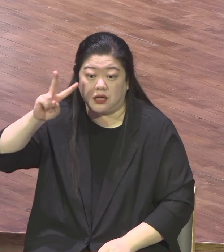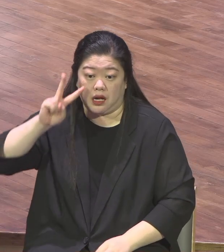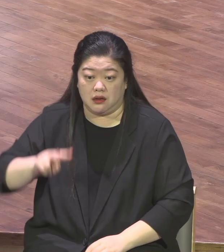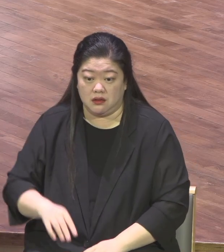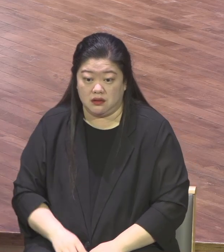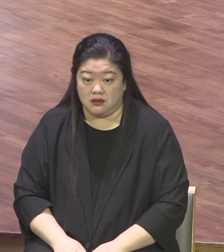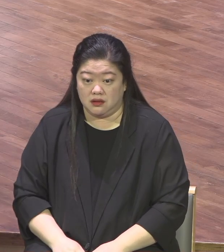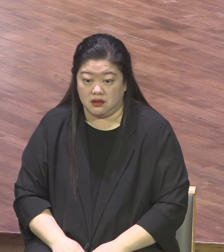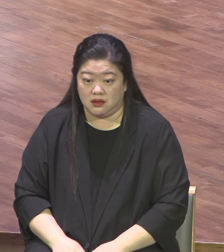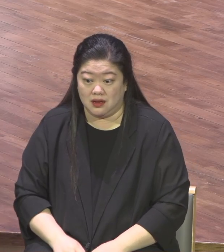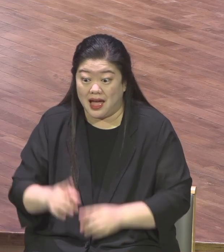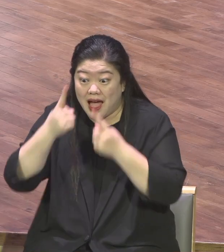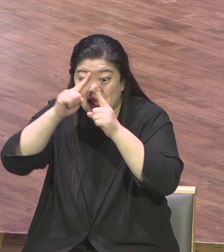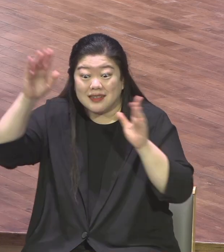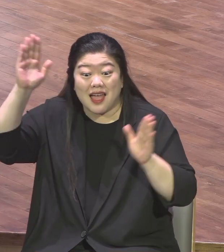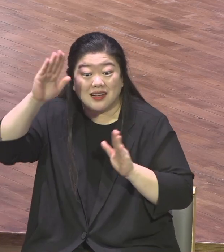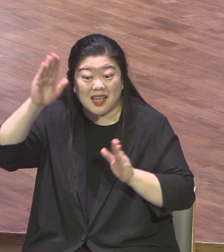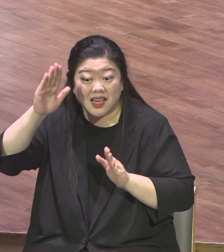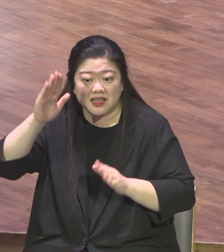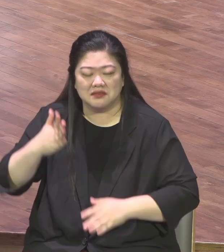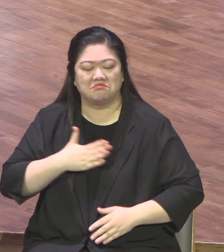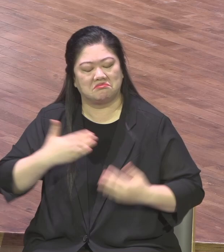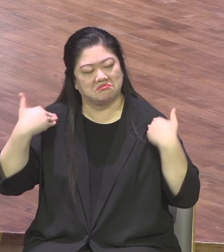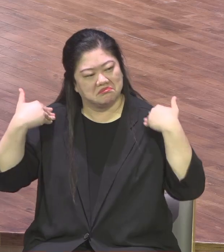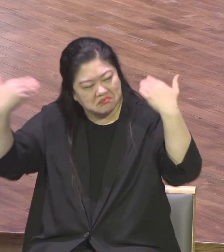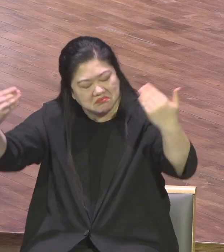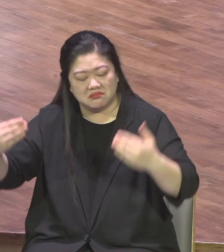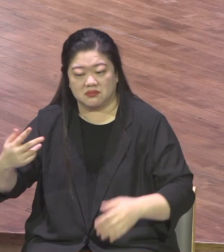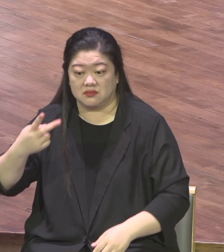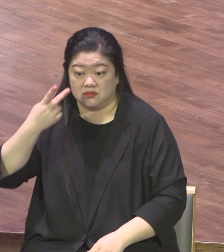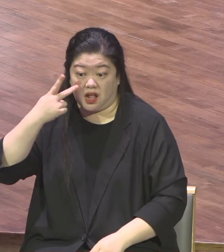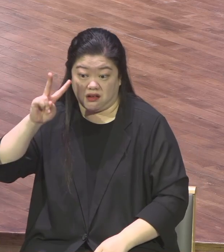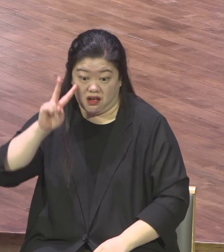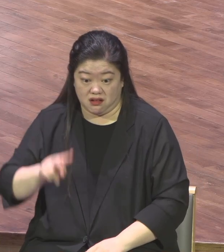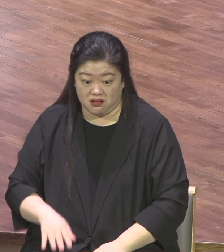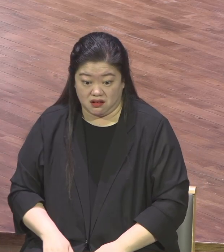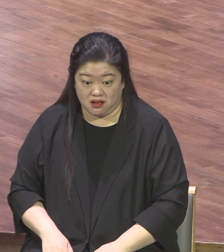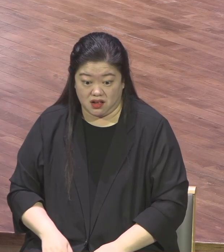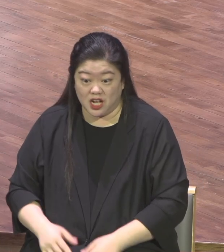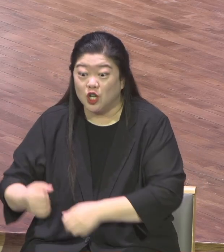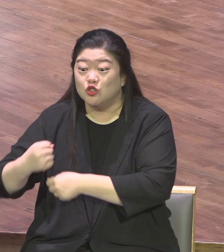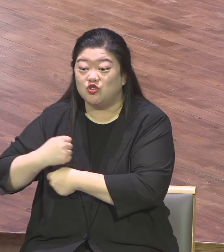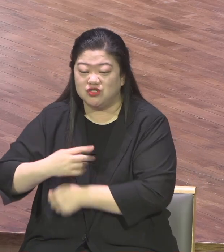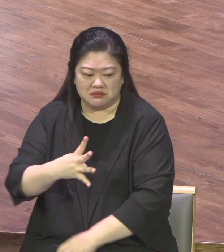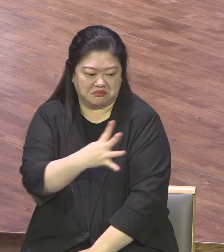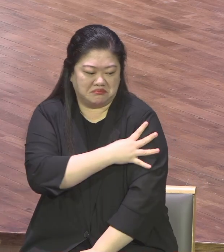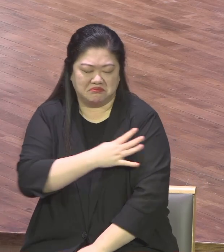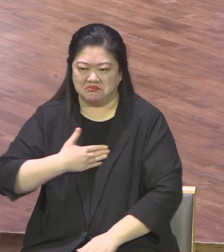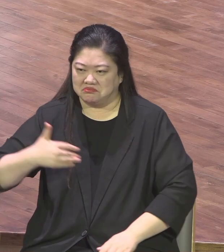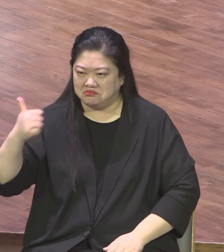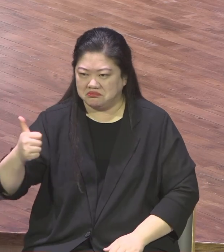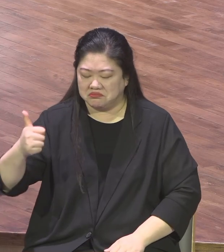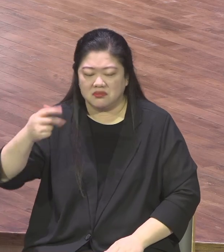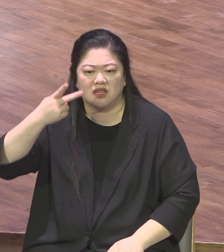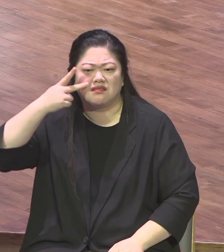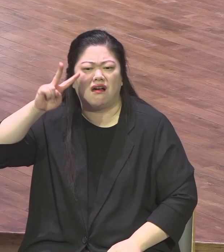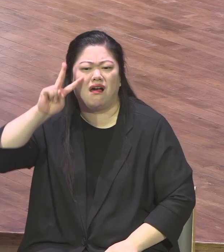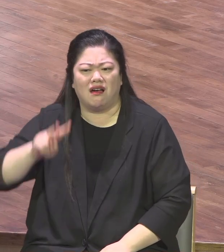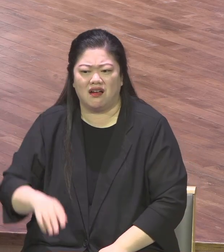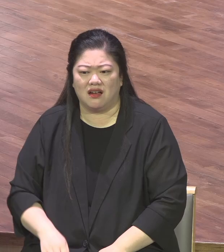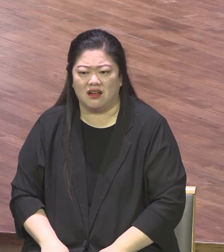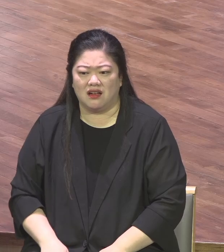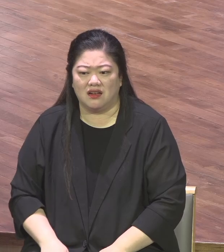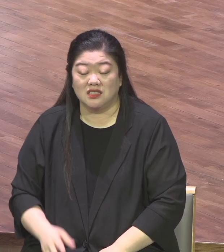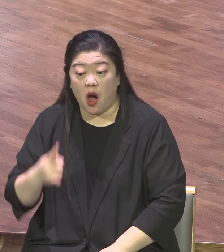알고, 대학생들은 자기가 철든 줄 안다. 육군 병장들은 자기가 세상에서 제일 높은 줄 알고, 엄마들은